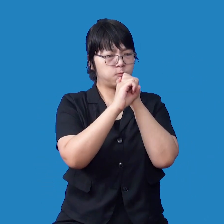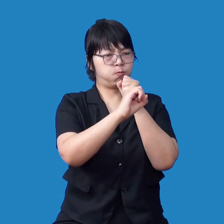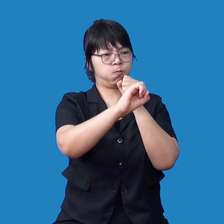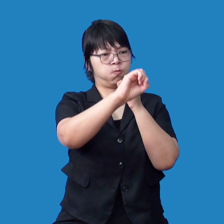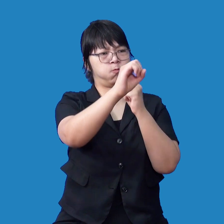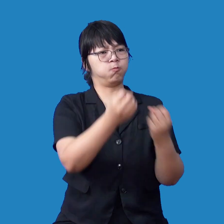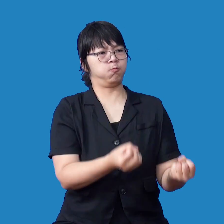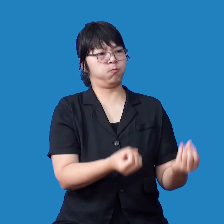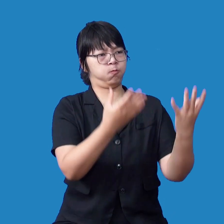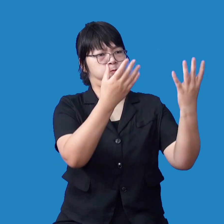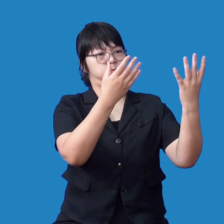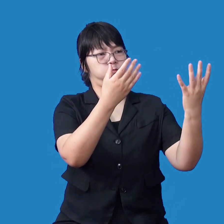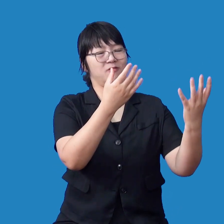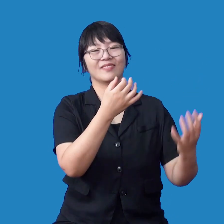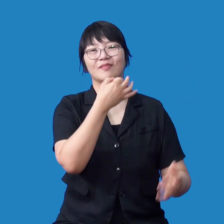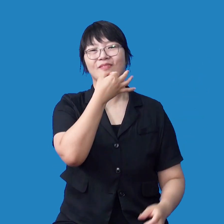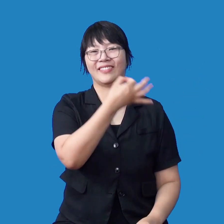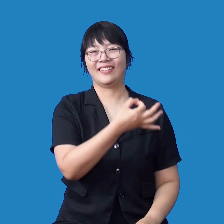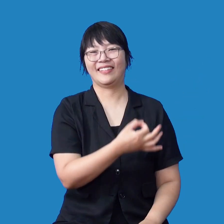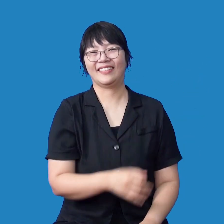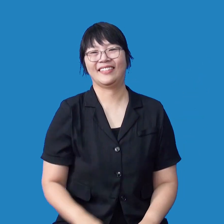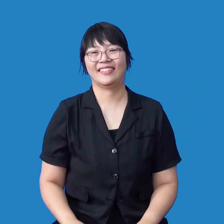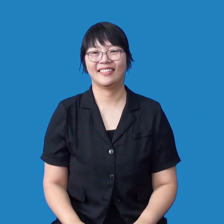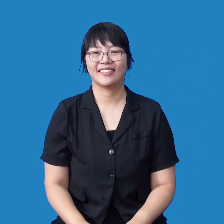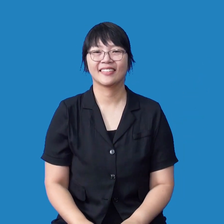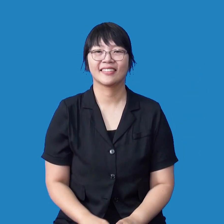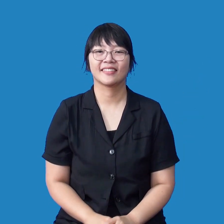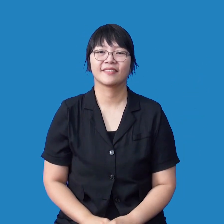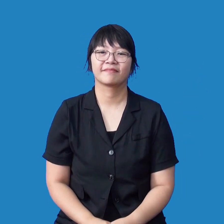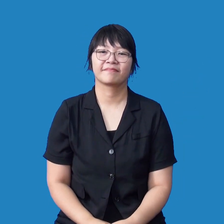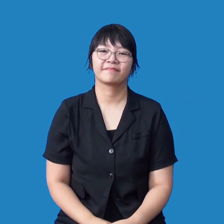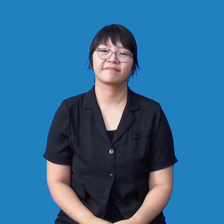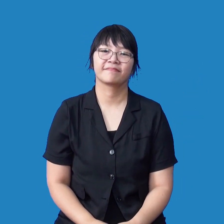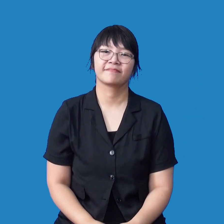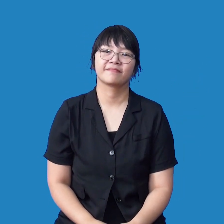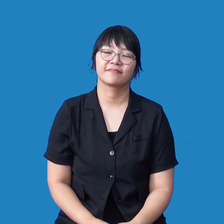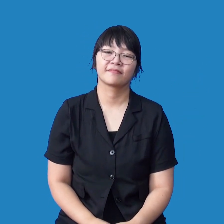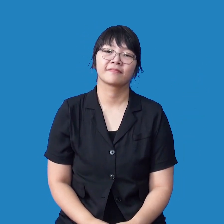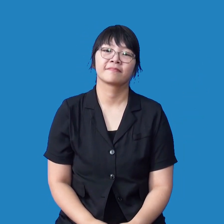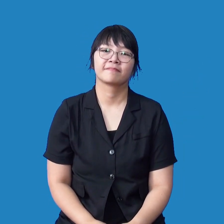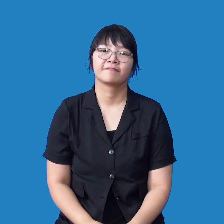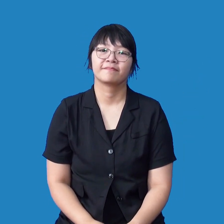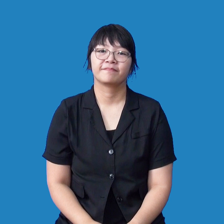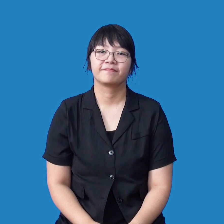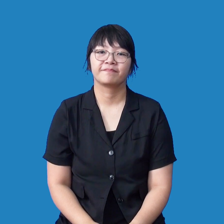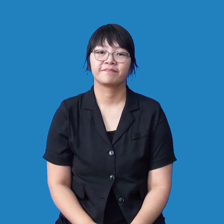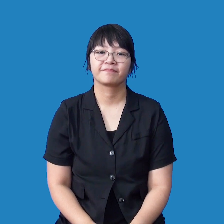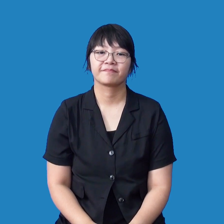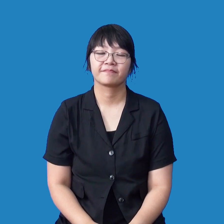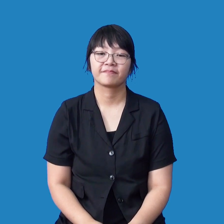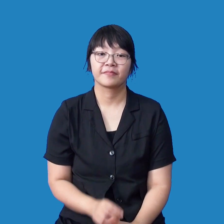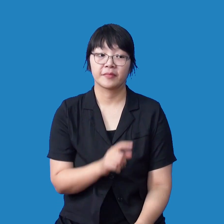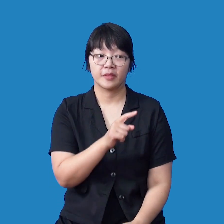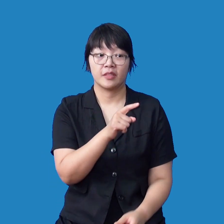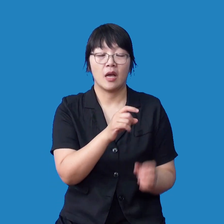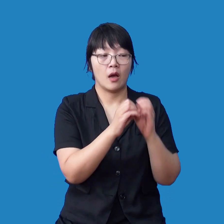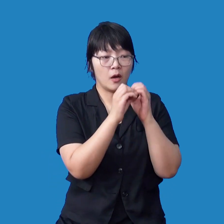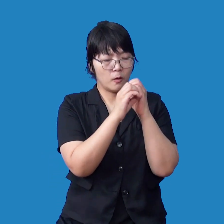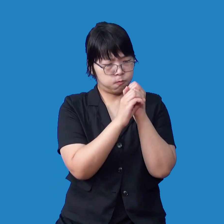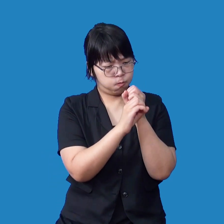나팔절이라고 부르는 것입니다. The Feast of Trumpet, 나팔절이라고 부릅니다. 여기 사용되는